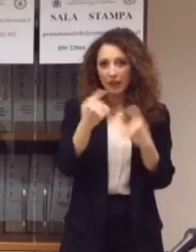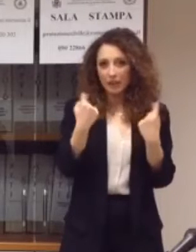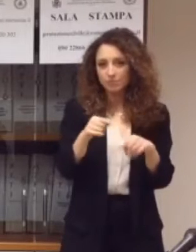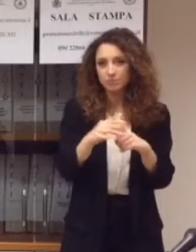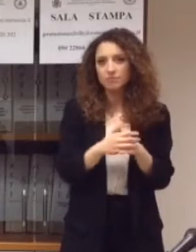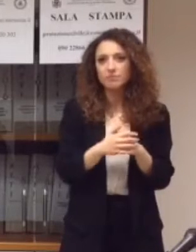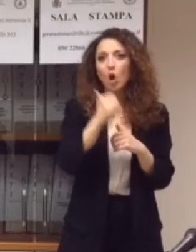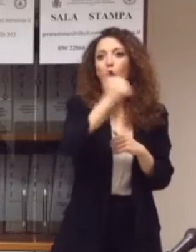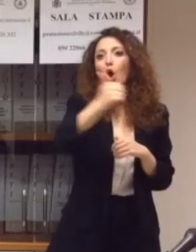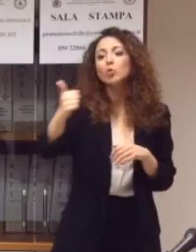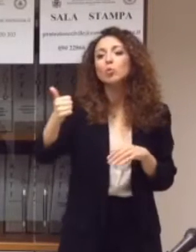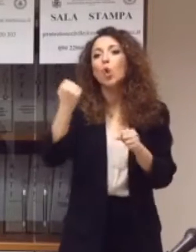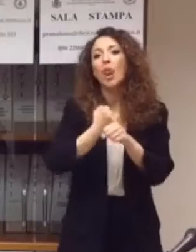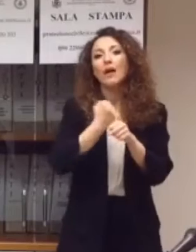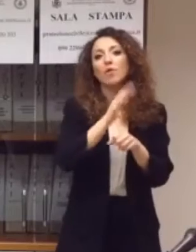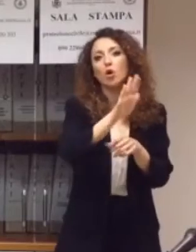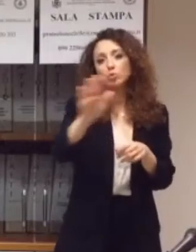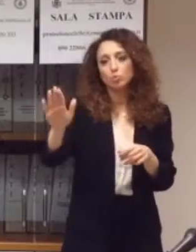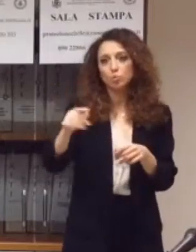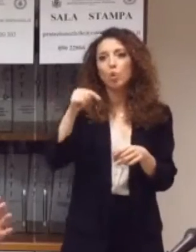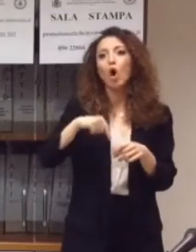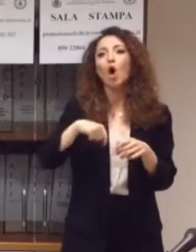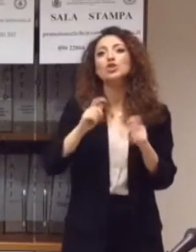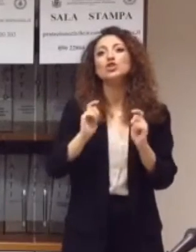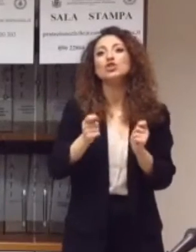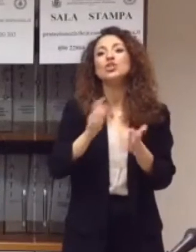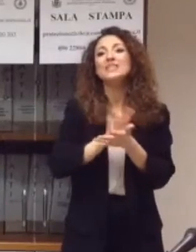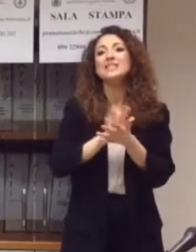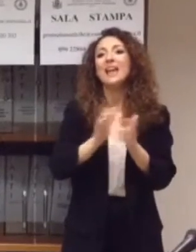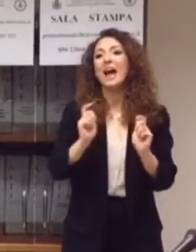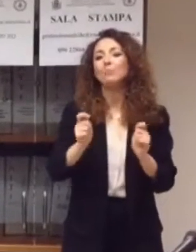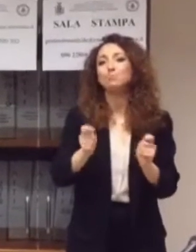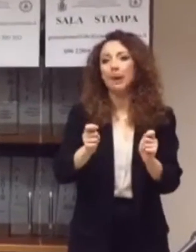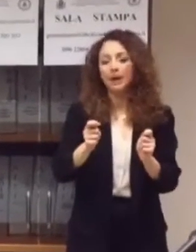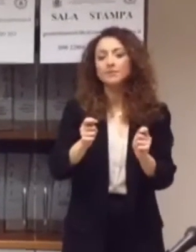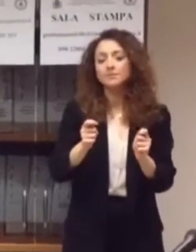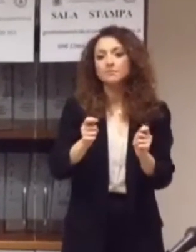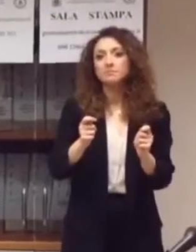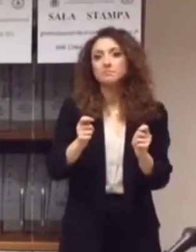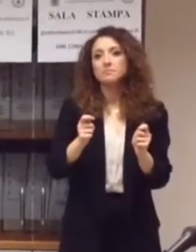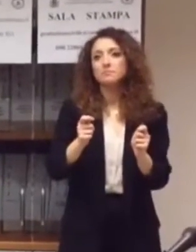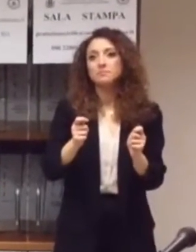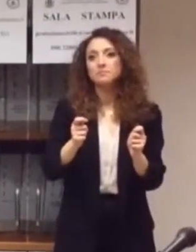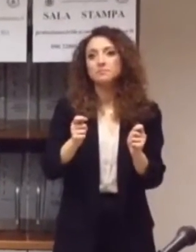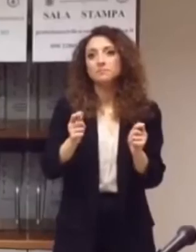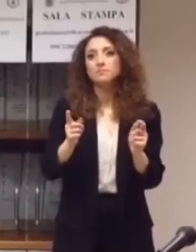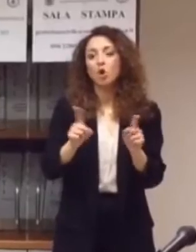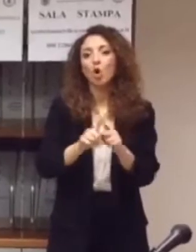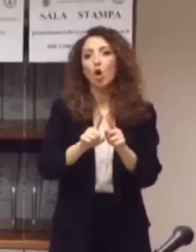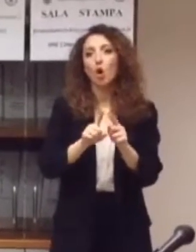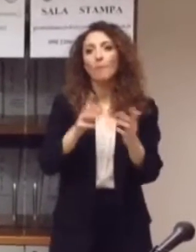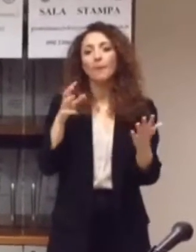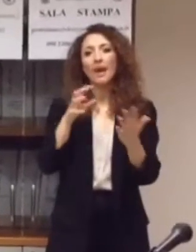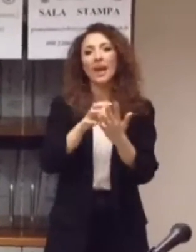a ciascuno il proprio mestiere. Oggi sulla stampa è apparso così una sorta quasi di censura